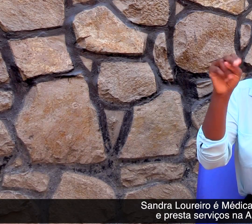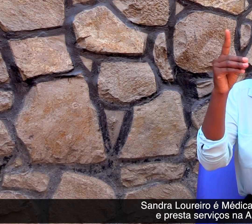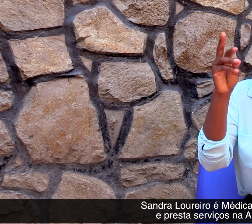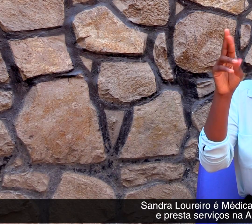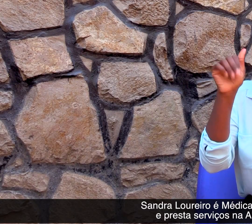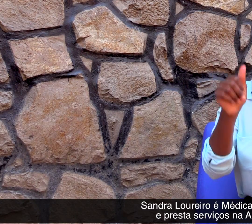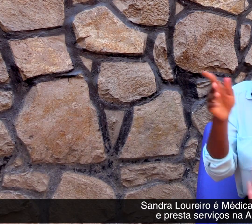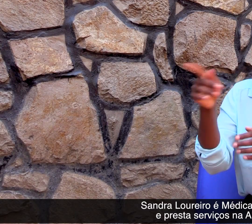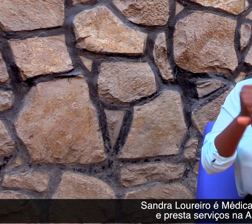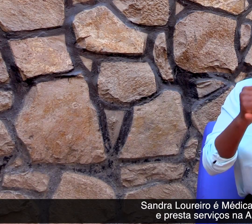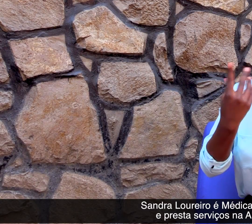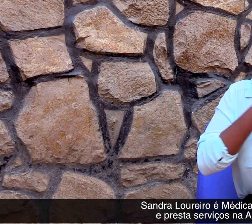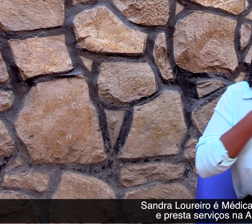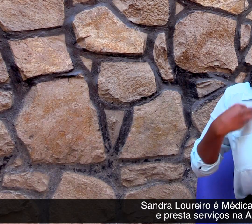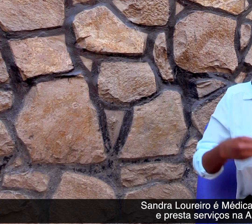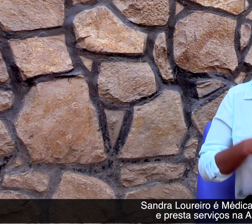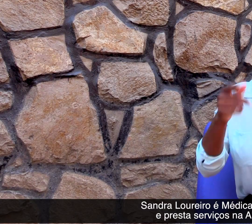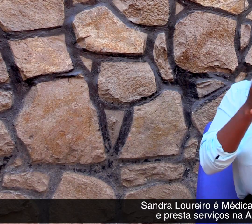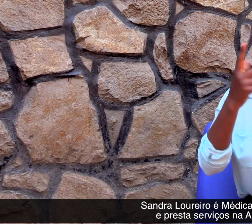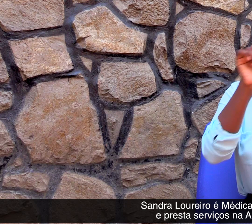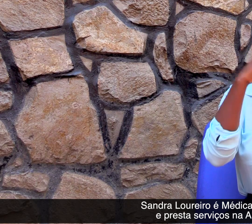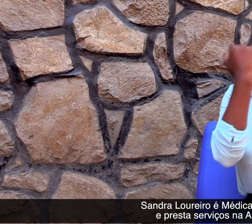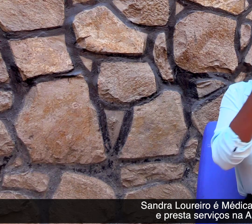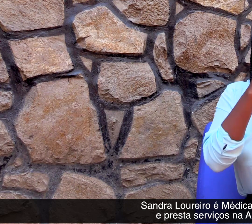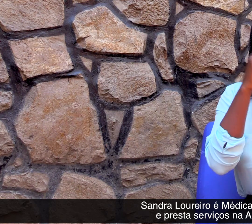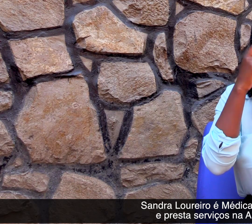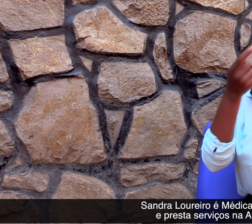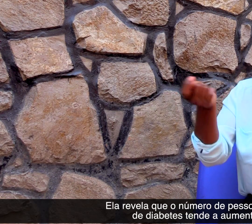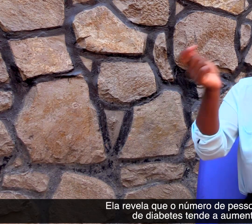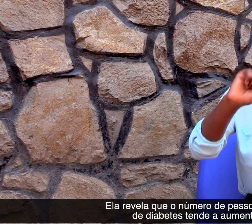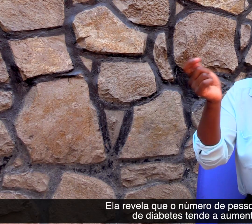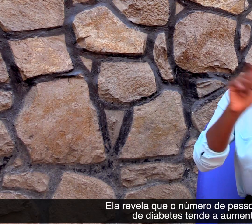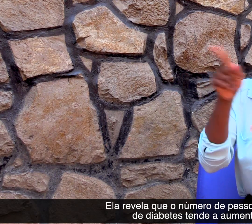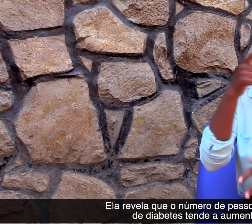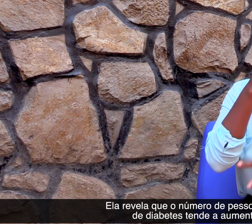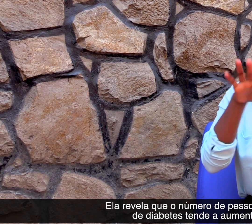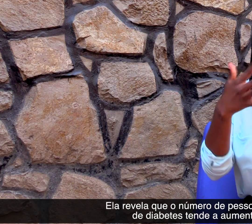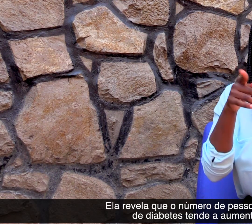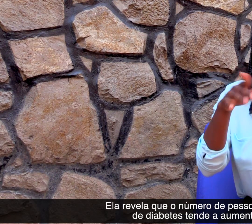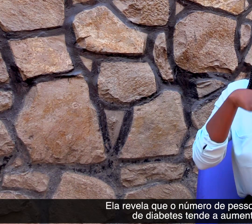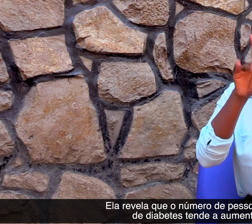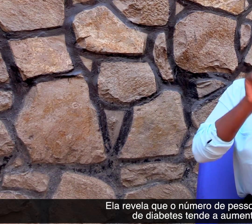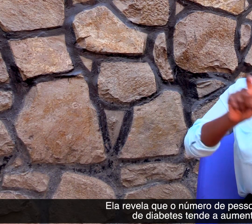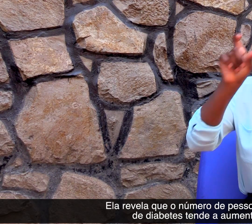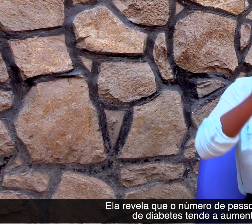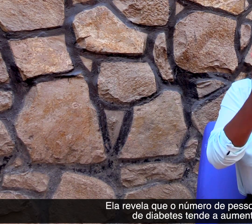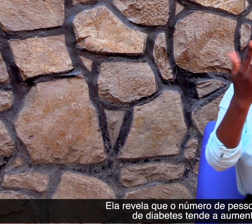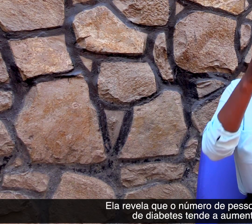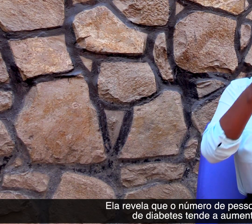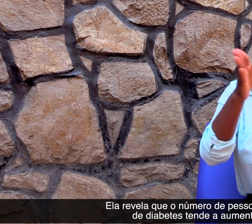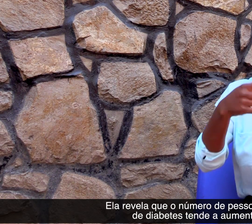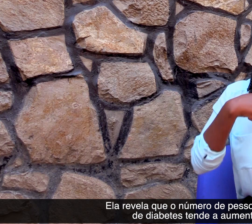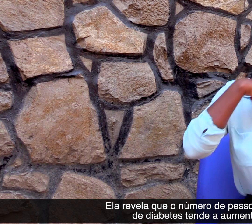Sandra Loureiro é médica internista e presta serviços na Amodia. Ela revela que o número de pessoas que padecem